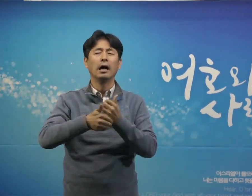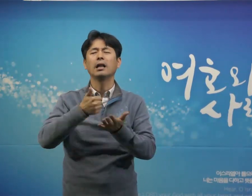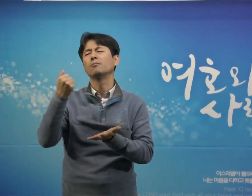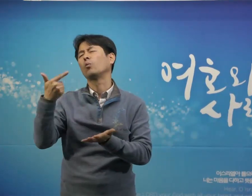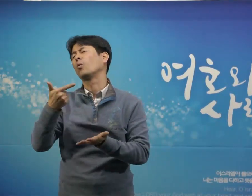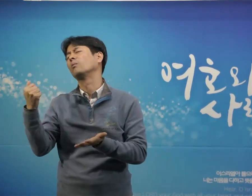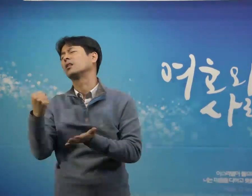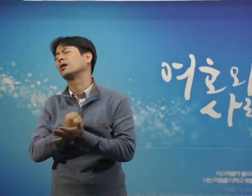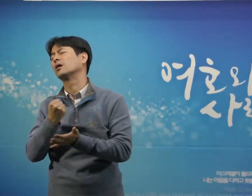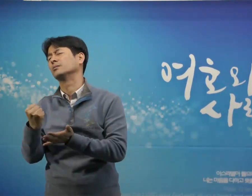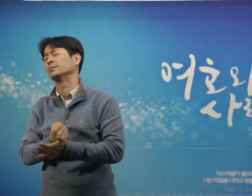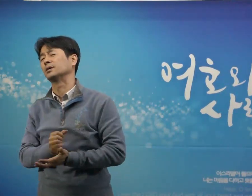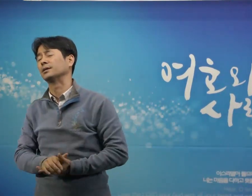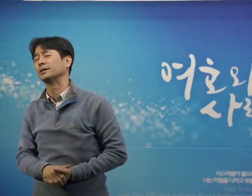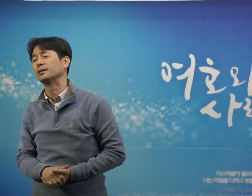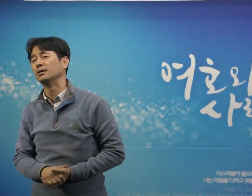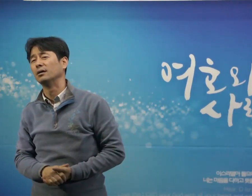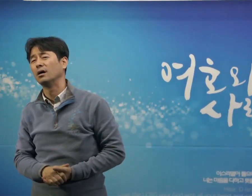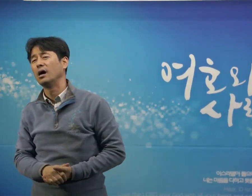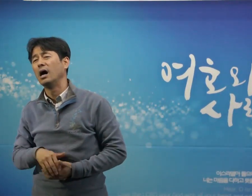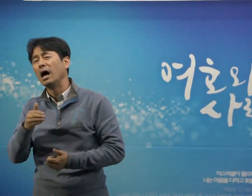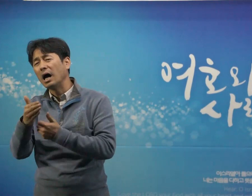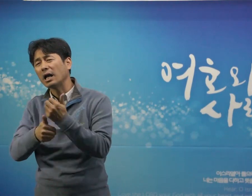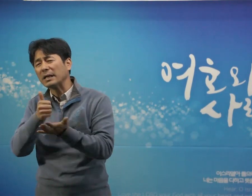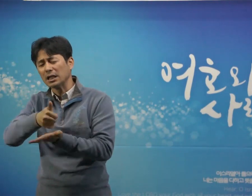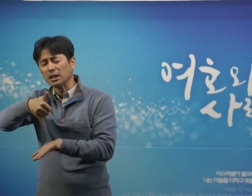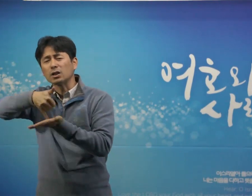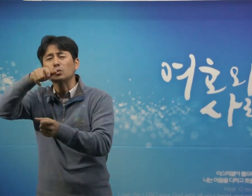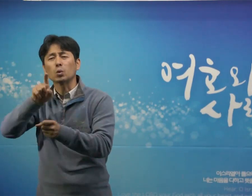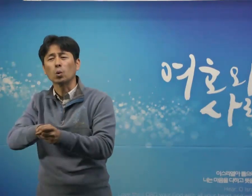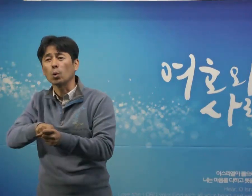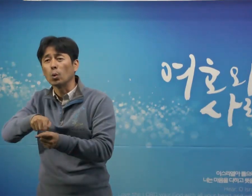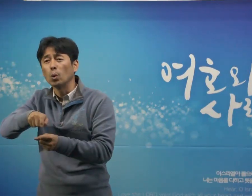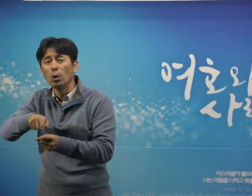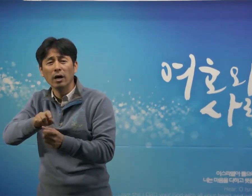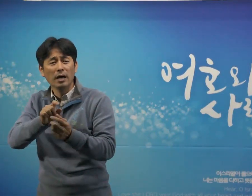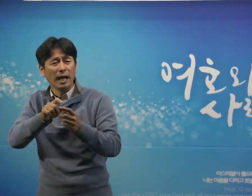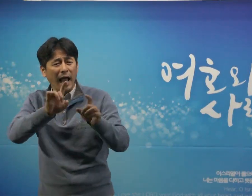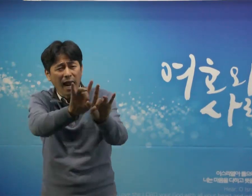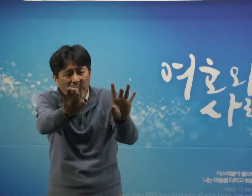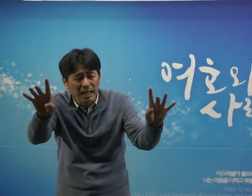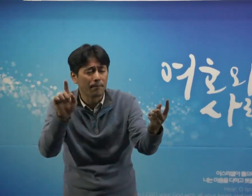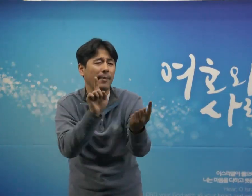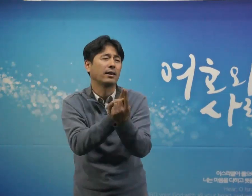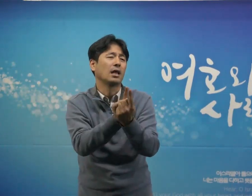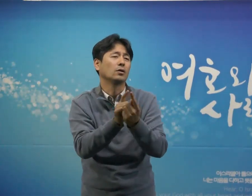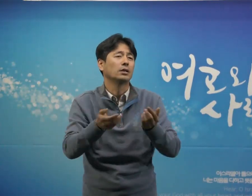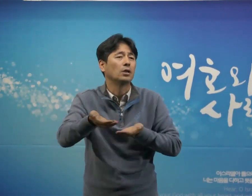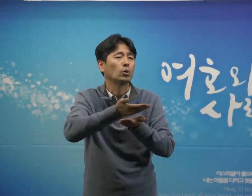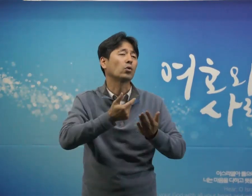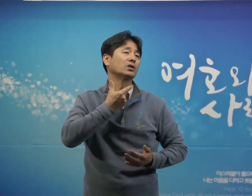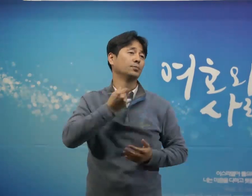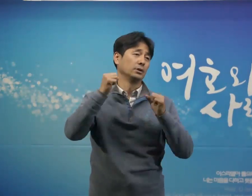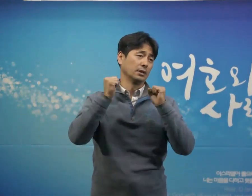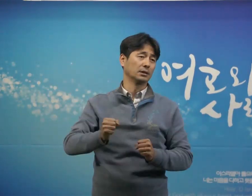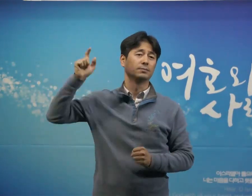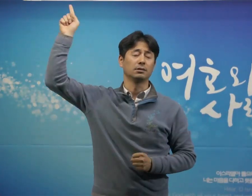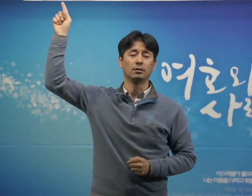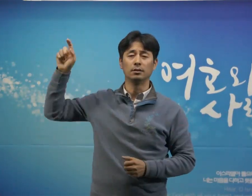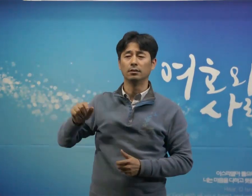만든 어리석은 모습, 그것을 보면서 하나님은 안타까워하십니다. 하나님께서 인격적으로 우리를 한 사람